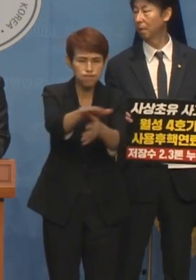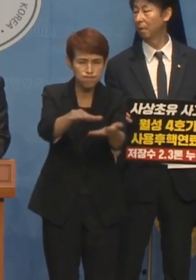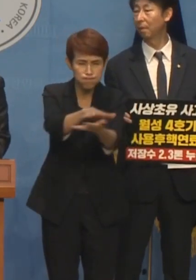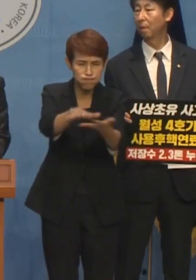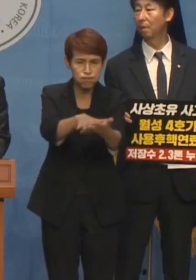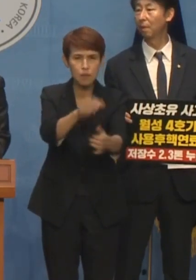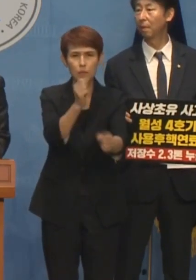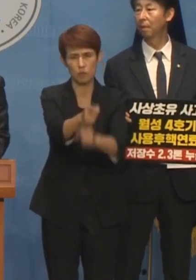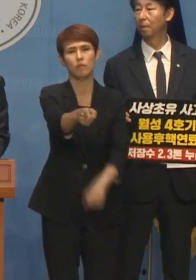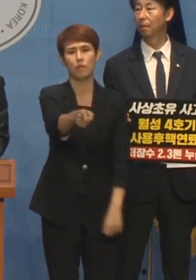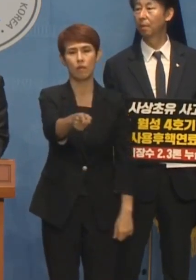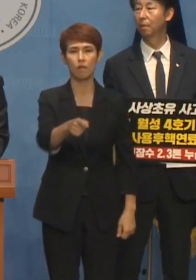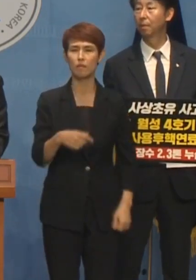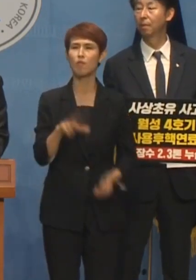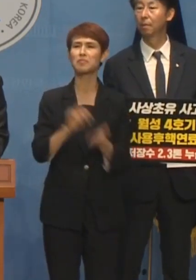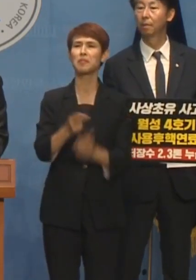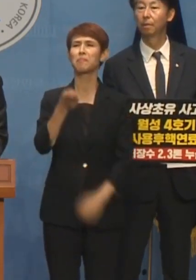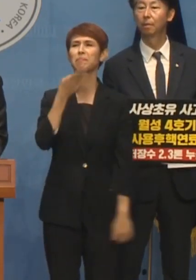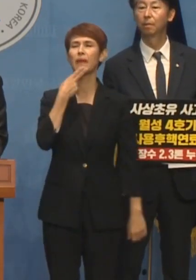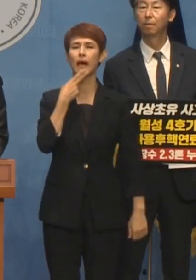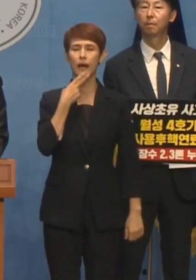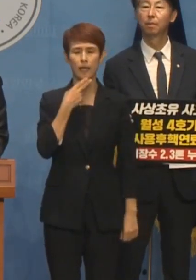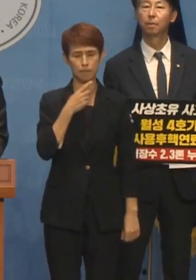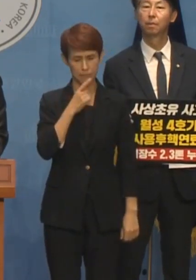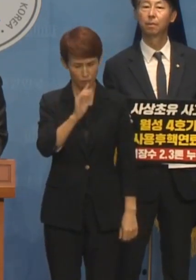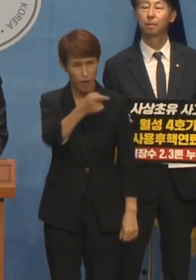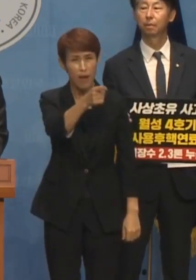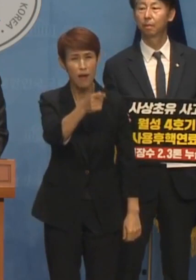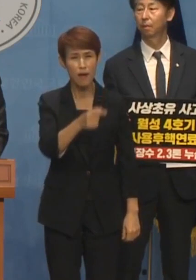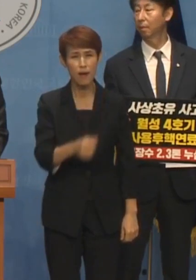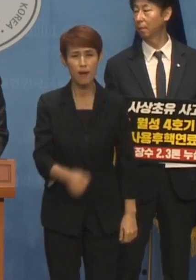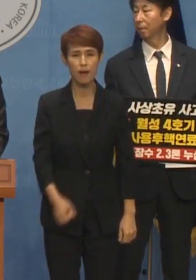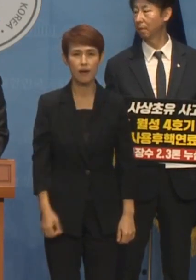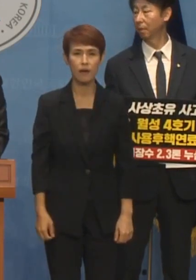되지 않는다라고 손바닥으로 하늘을 가리고 있습니다.